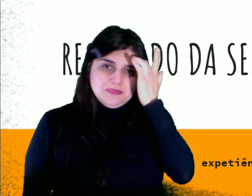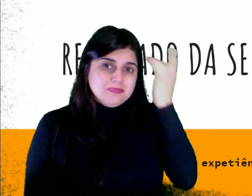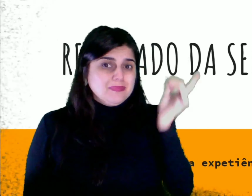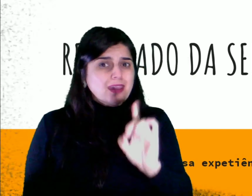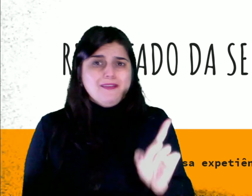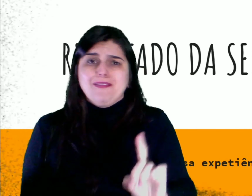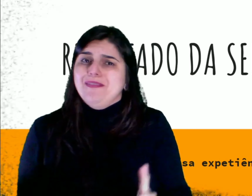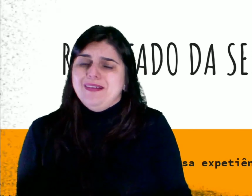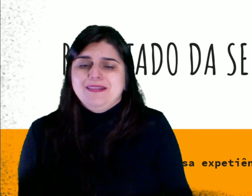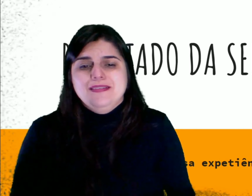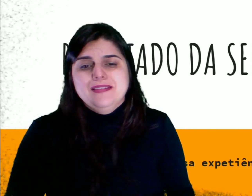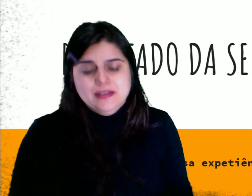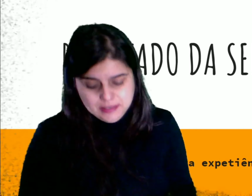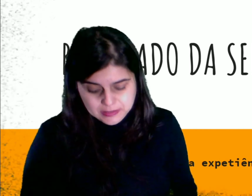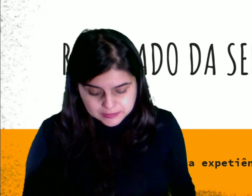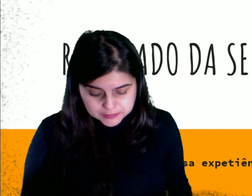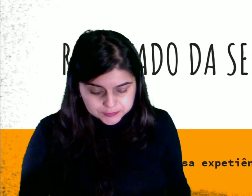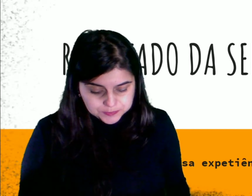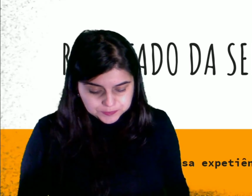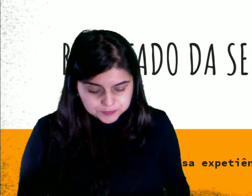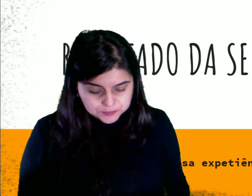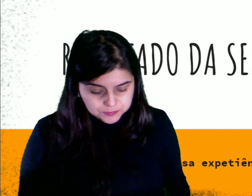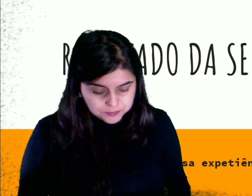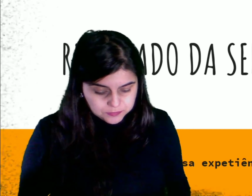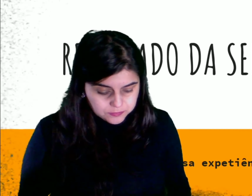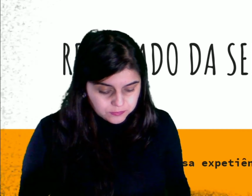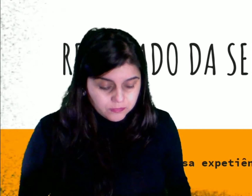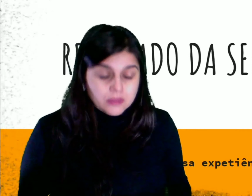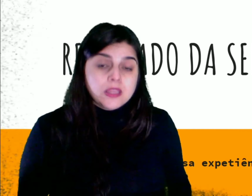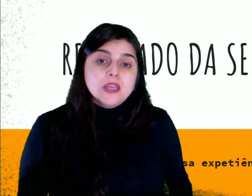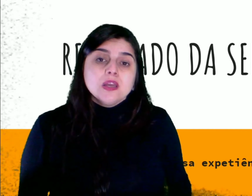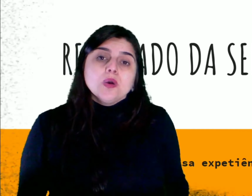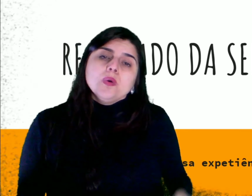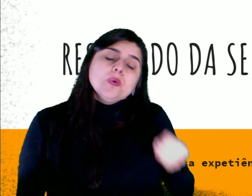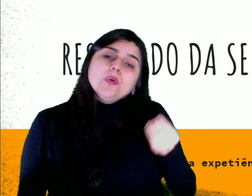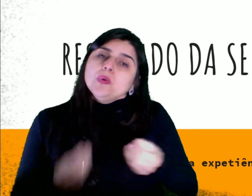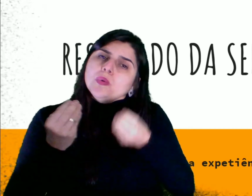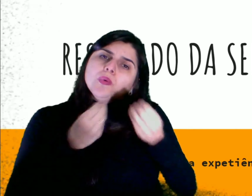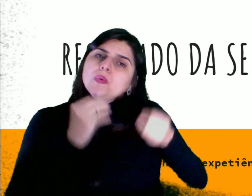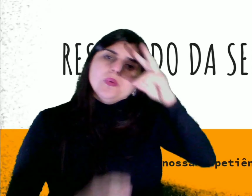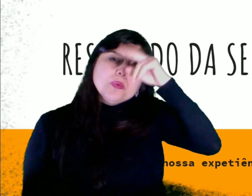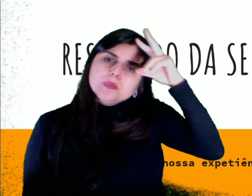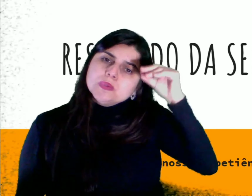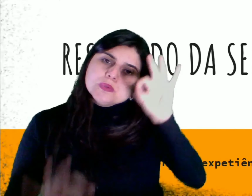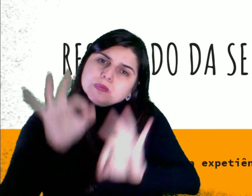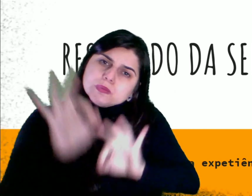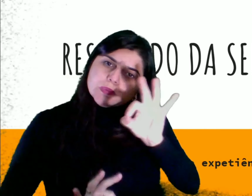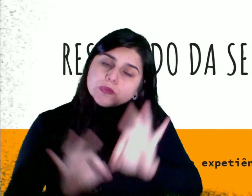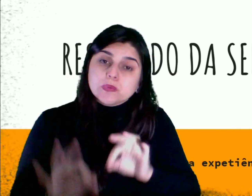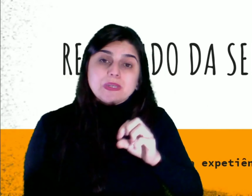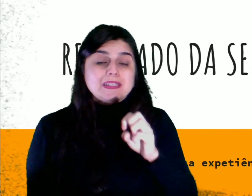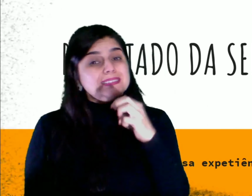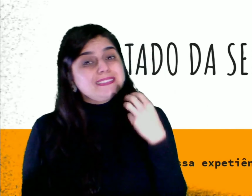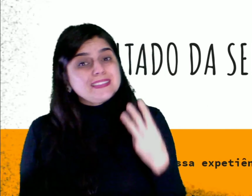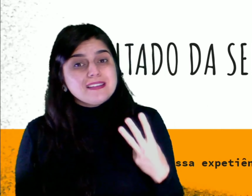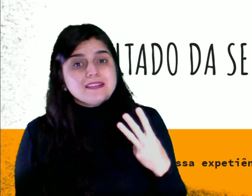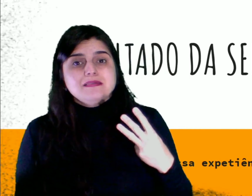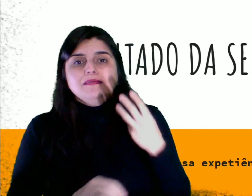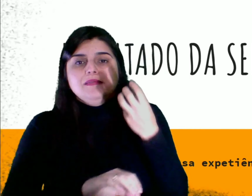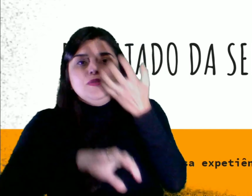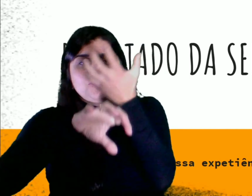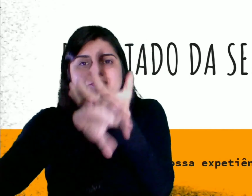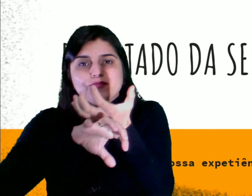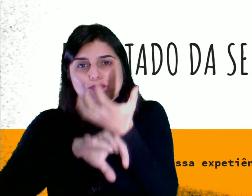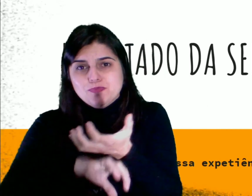angustiado, ele não queria fazer, então não foi nada fácil, então a gente precisou ficar acompanhando bem ele ali de